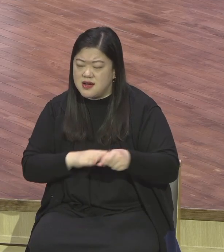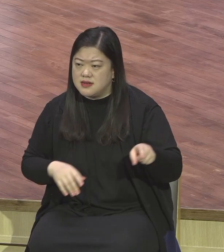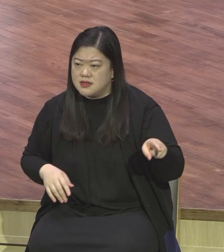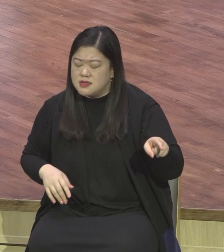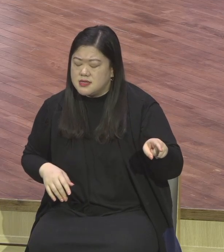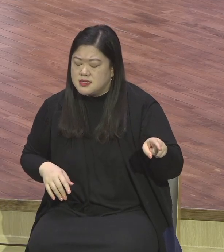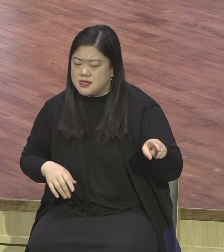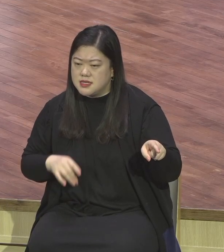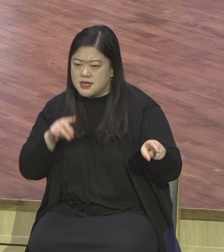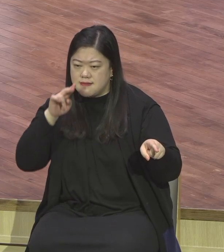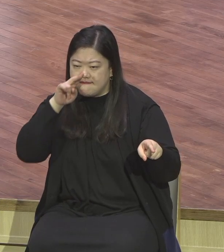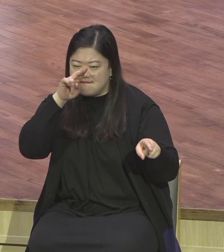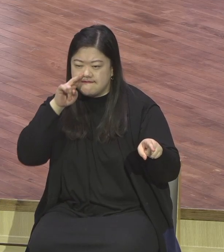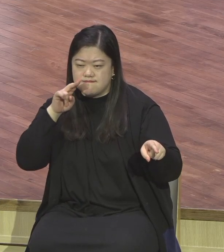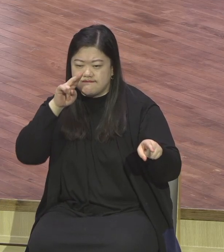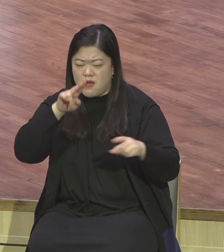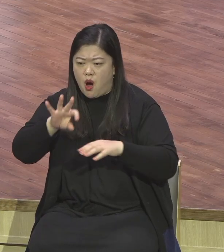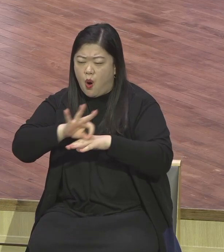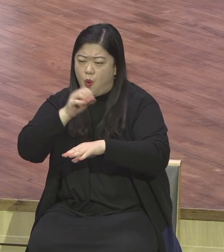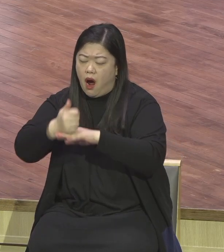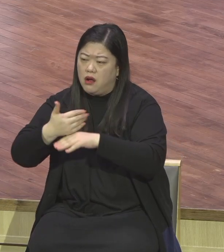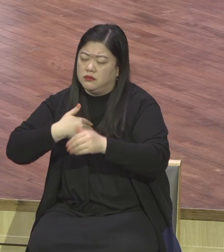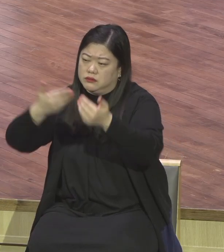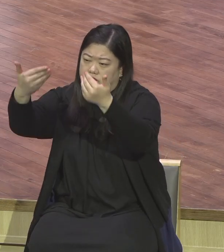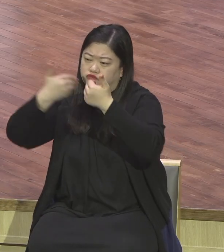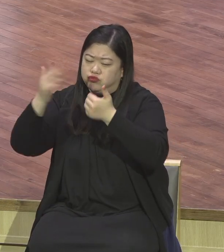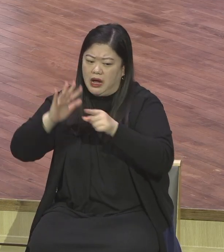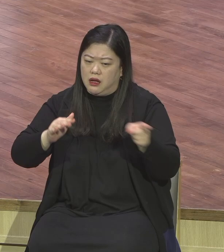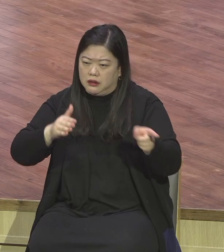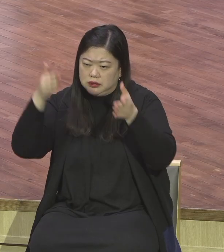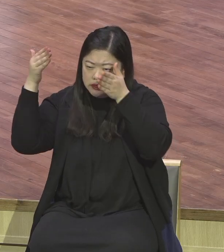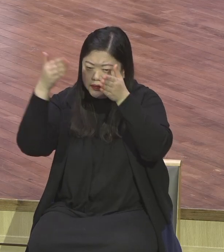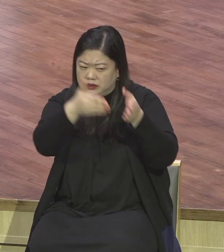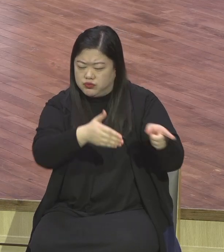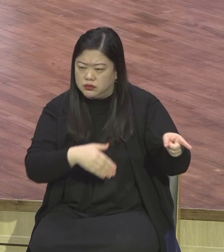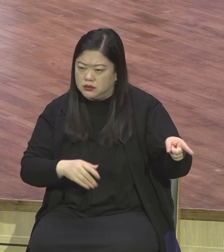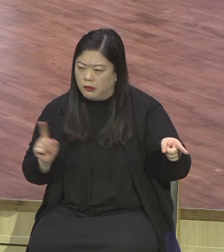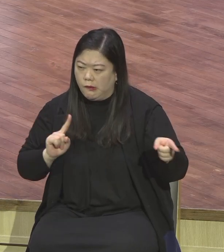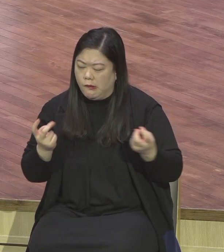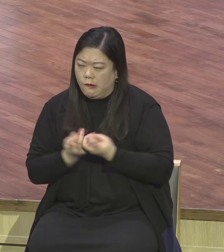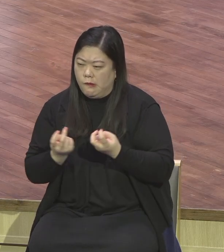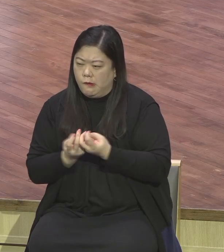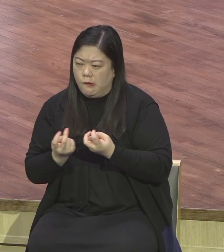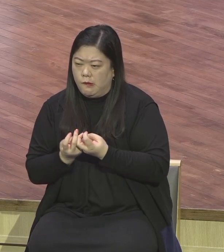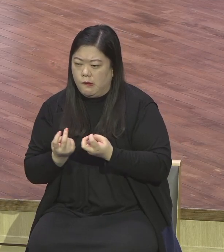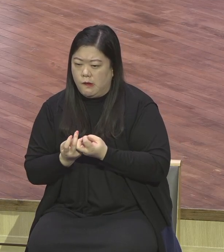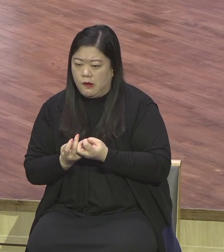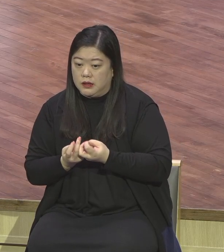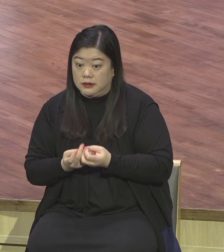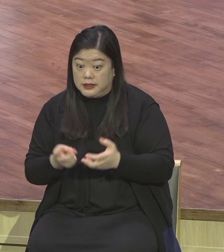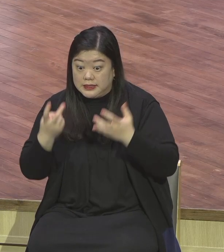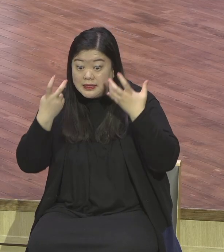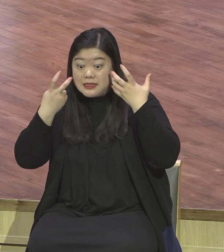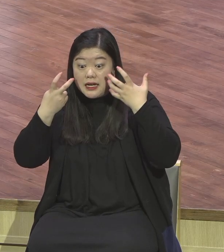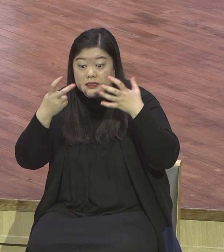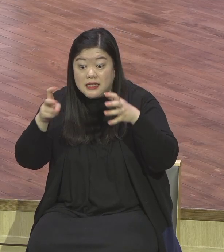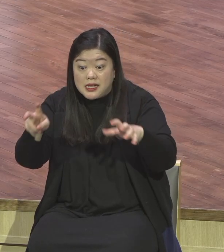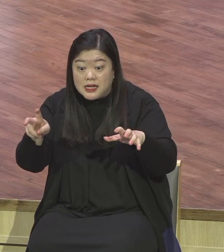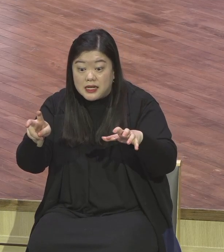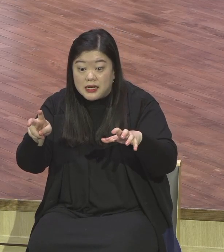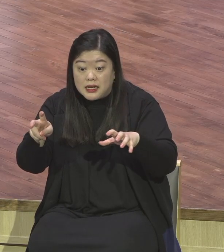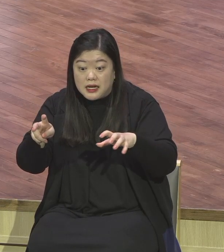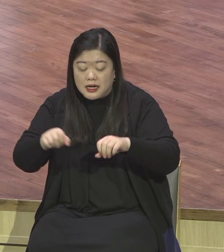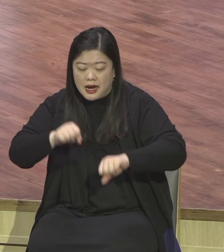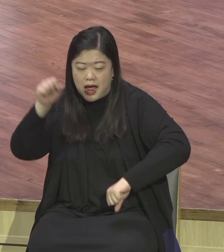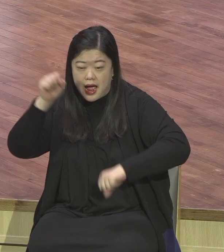저걸 저 왕 앞에 저걸 완전 매장 시기가 되겠는데 연구한 것이 뭐요 다니엘을 다니엘이 이렇게